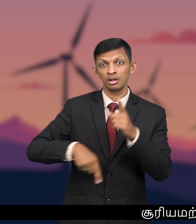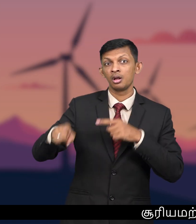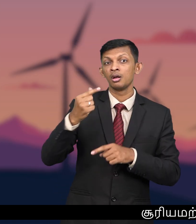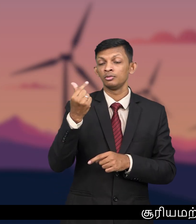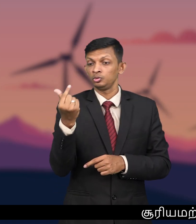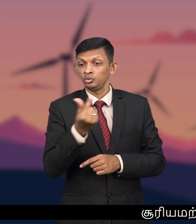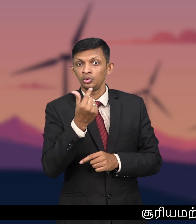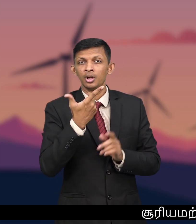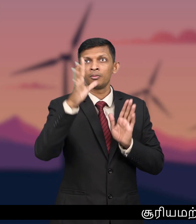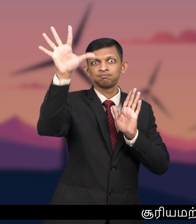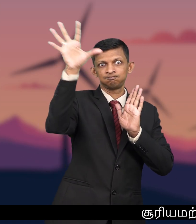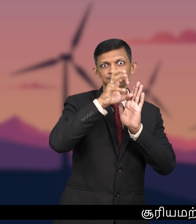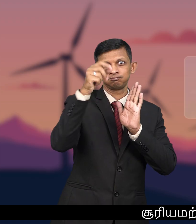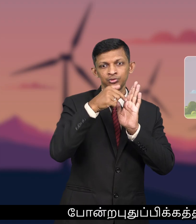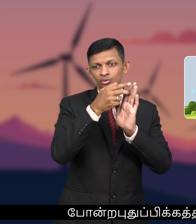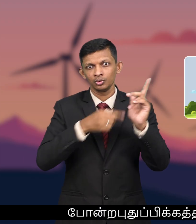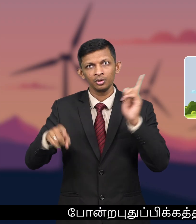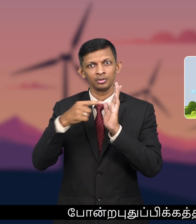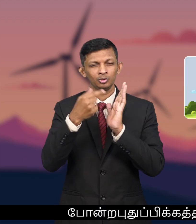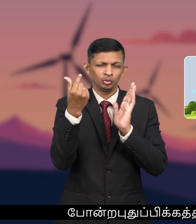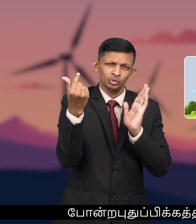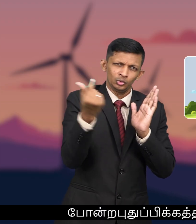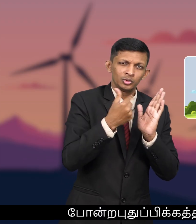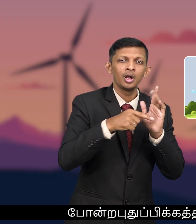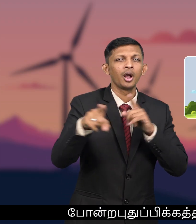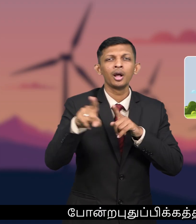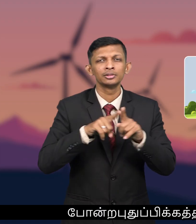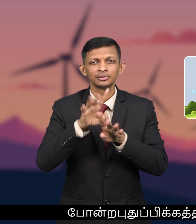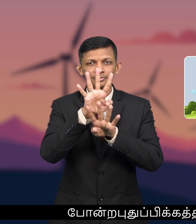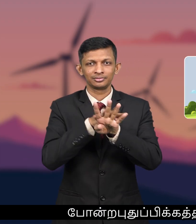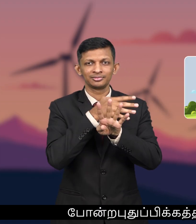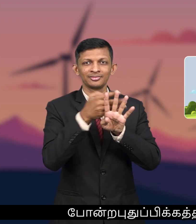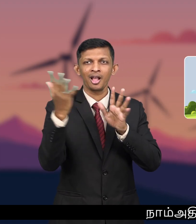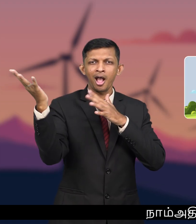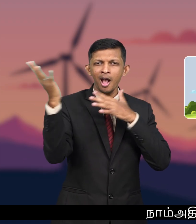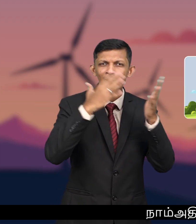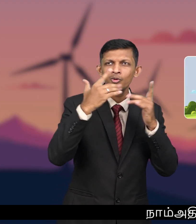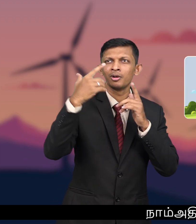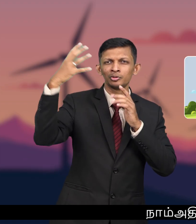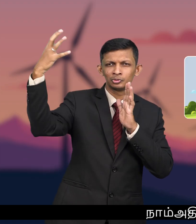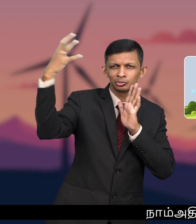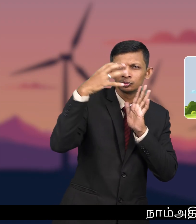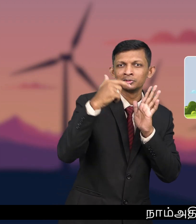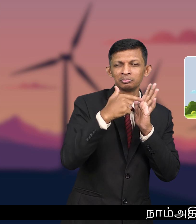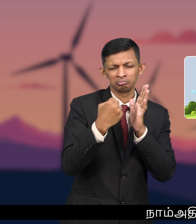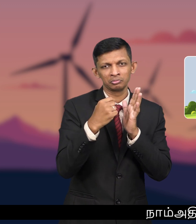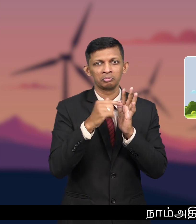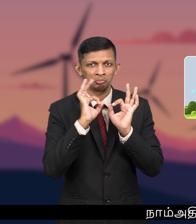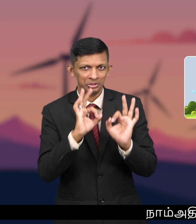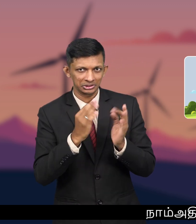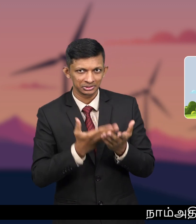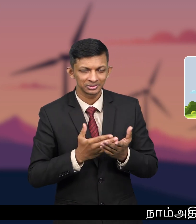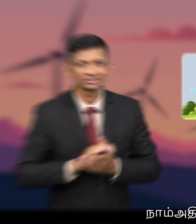சூரிய மற்றும் காற்று ஆற்றல் போன்ற புதுப்பிக்கத்தக்க வளங்களின் பயன்பாட்டை நாம் அதிகரிக்க வேண்டும்.